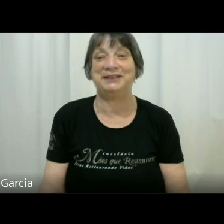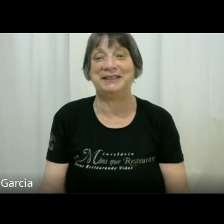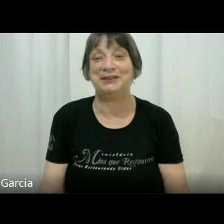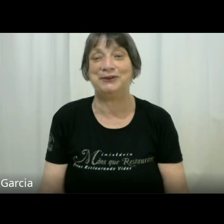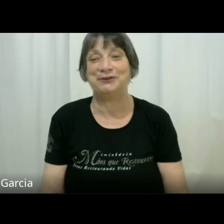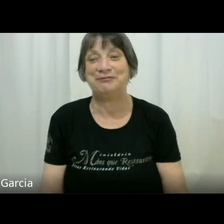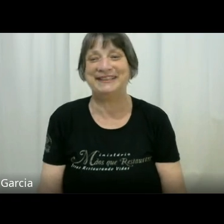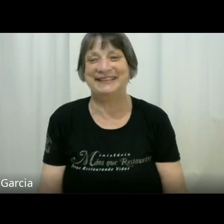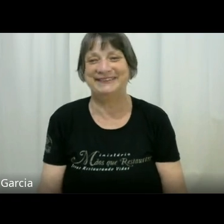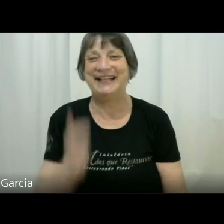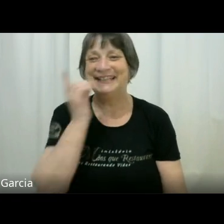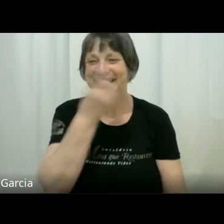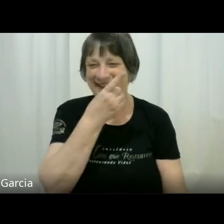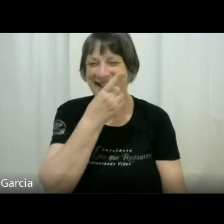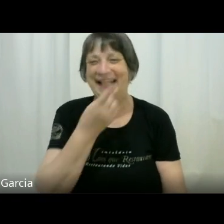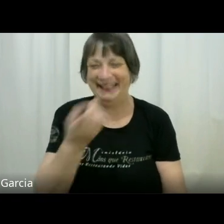tentando entender o que eu estou falando.